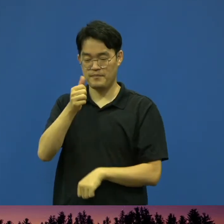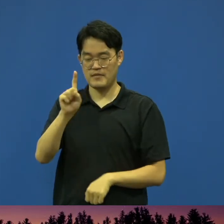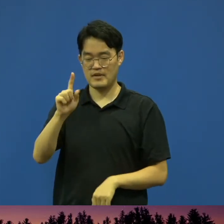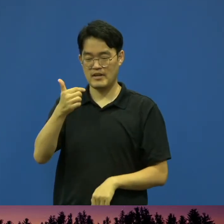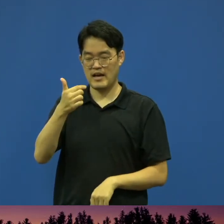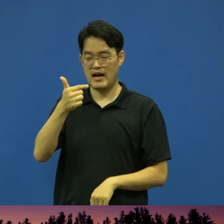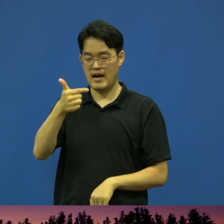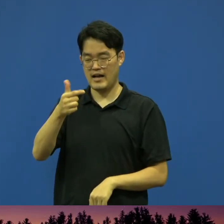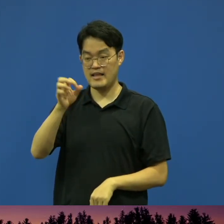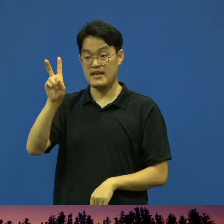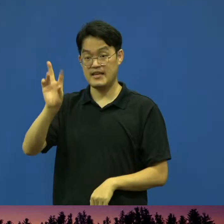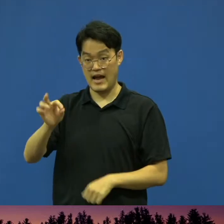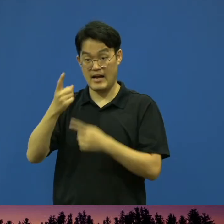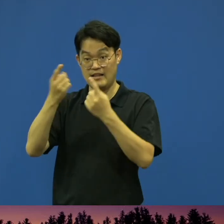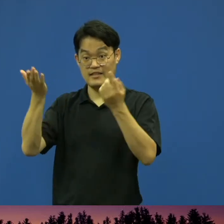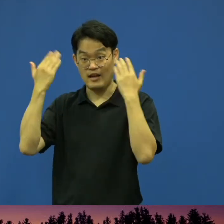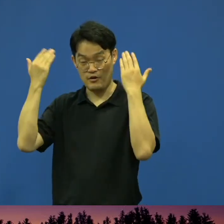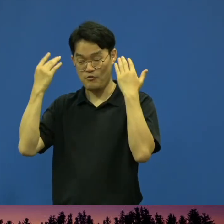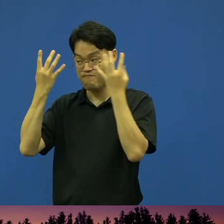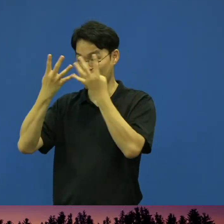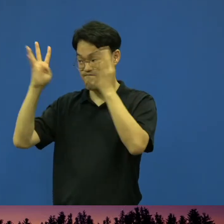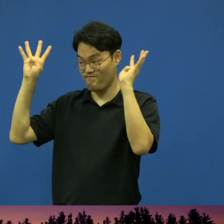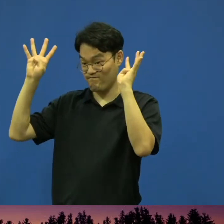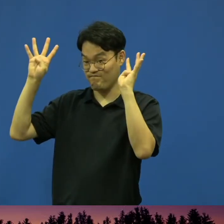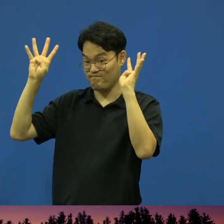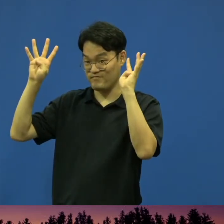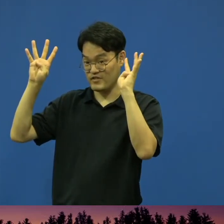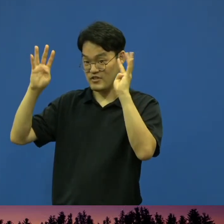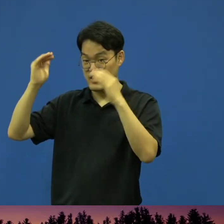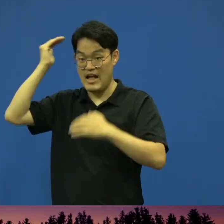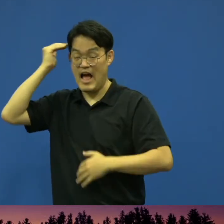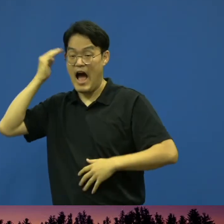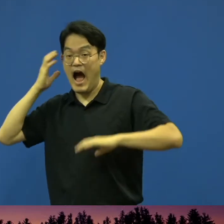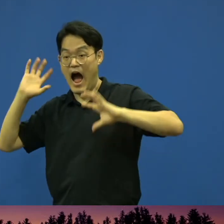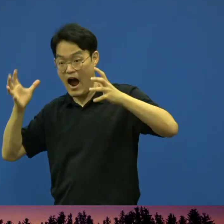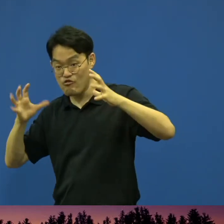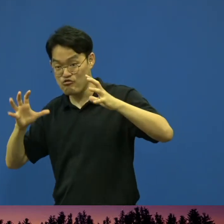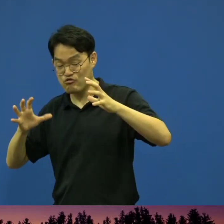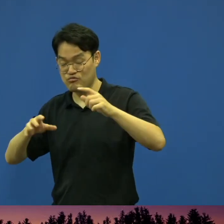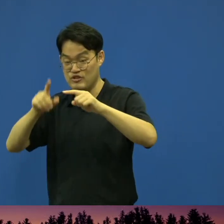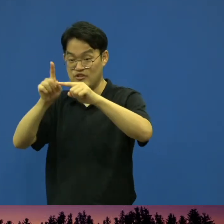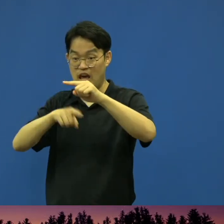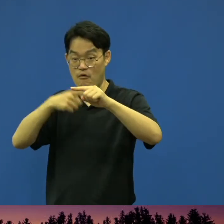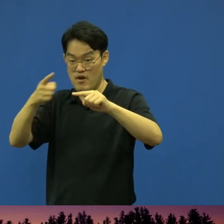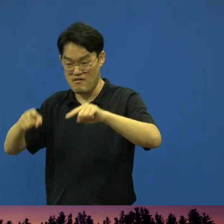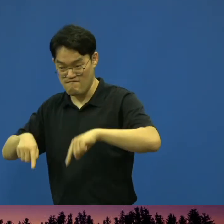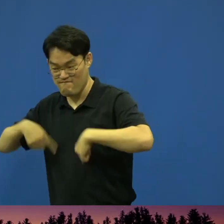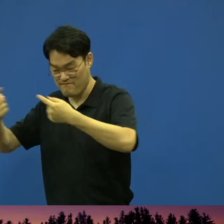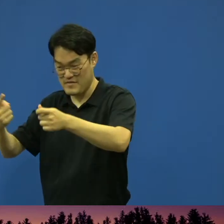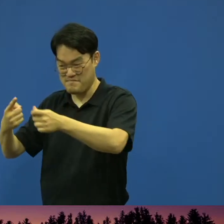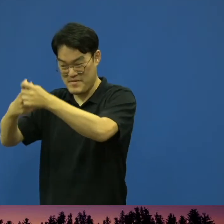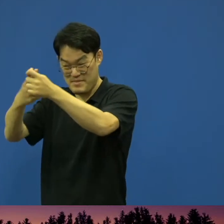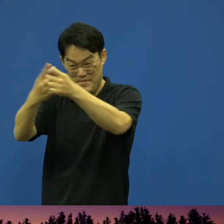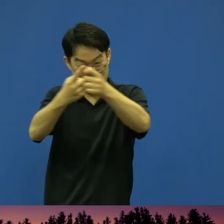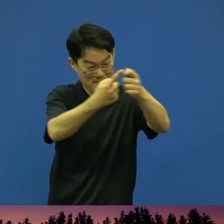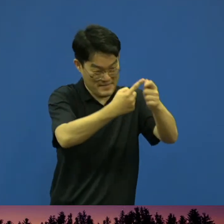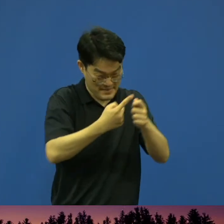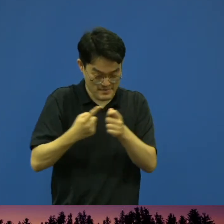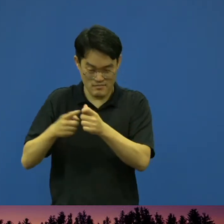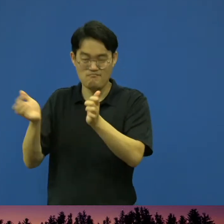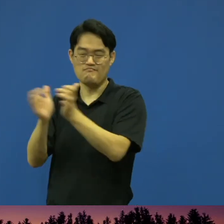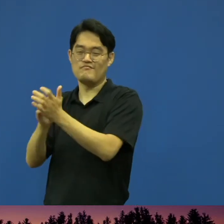성악과를 졸업하는 이 4학년 때 대한민국에 있는 이 콩쿠르를 다 휩쓸고 말았습니다. 그 후에 그는 유학을 떠나서